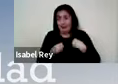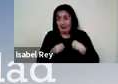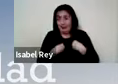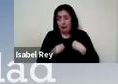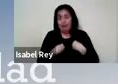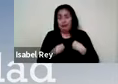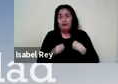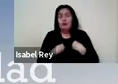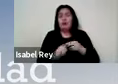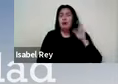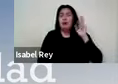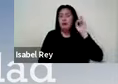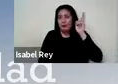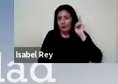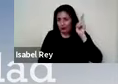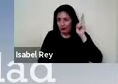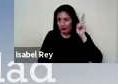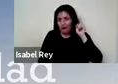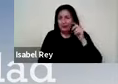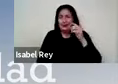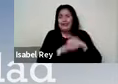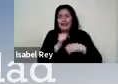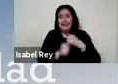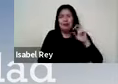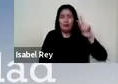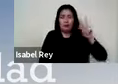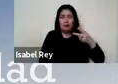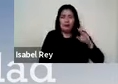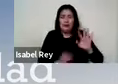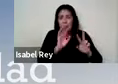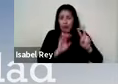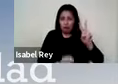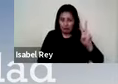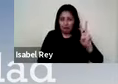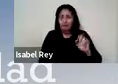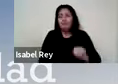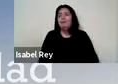para como profesor en el año 2012,